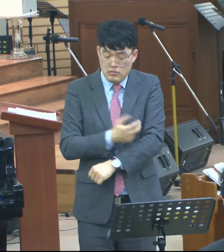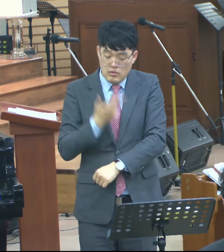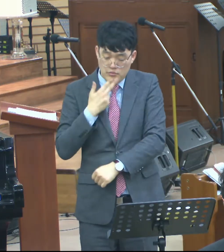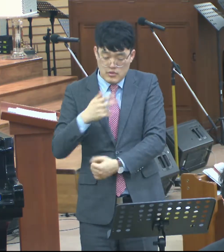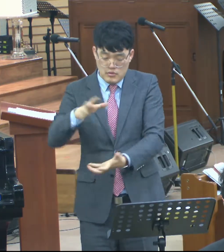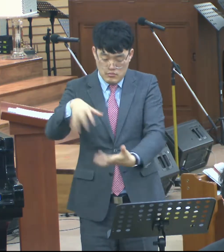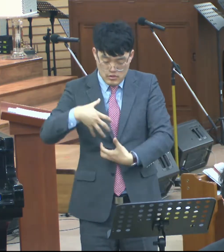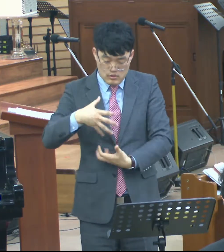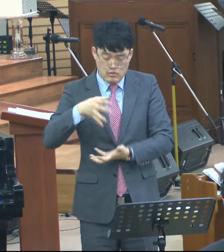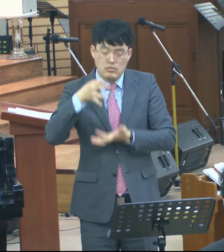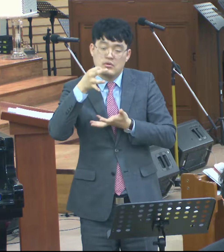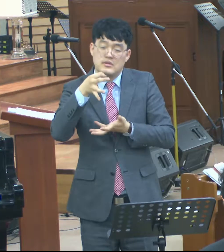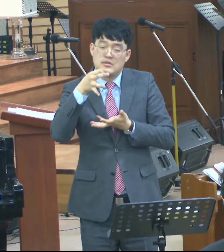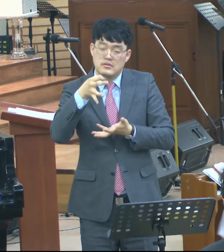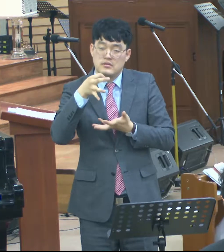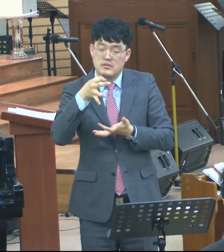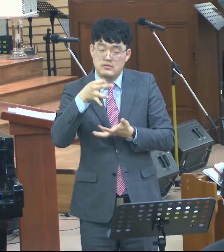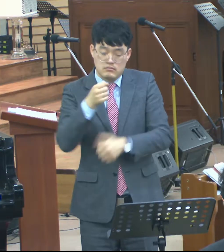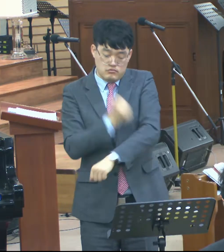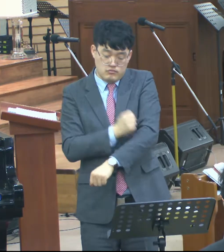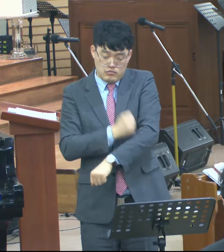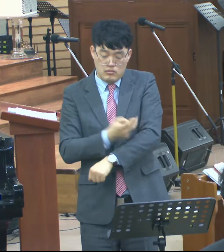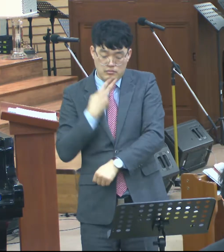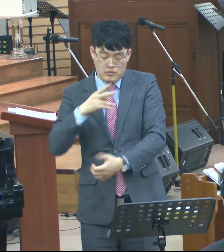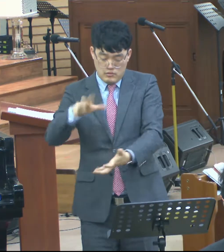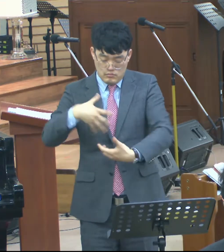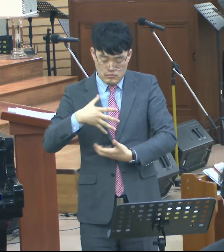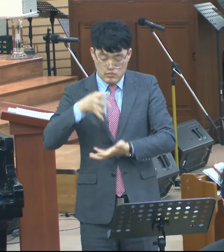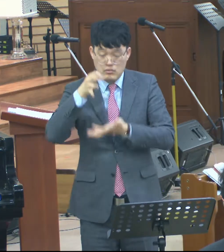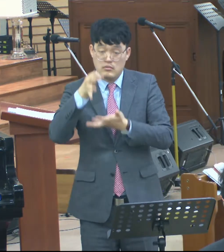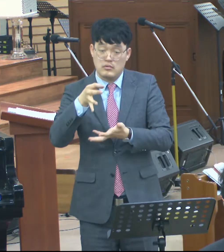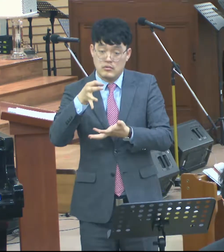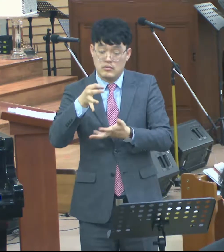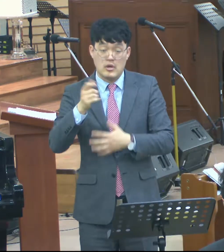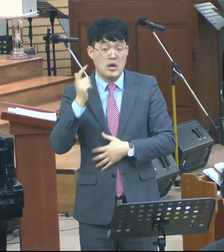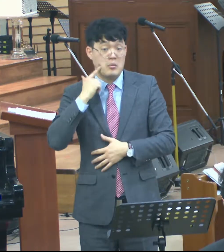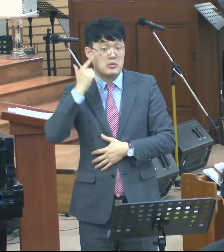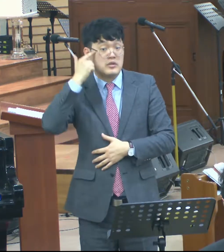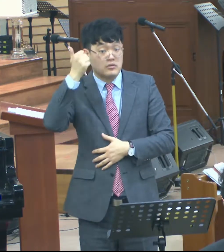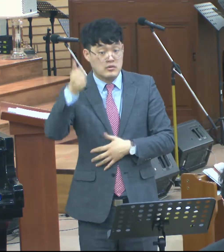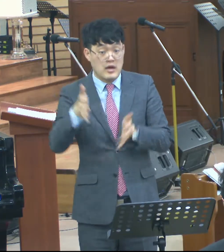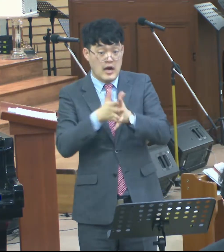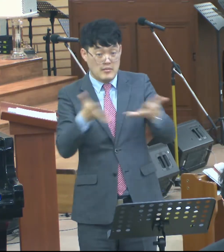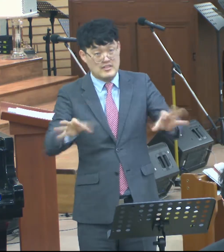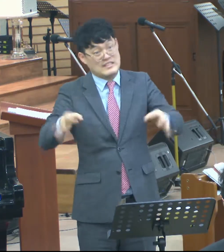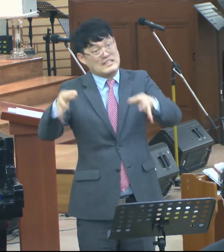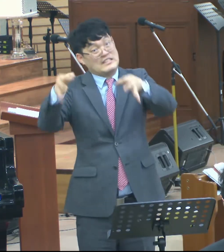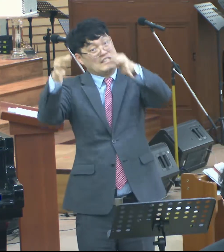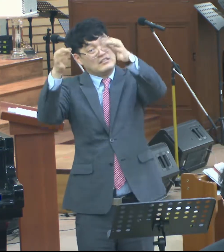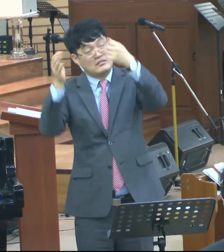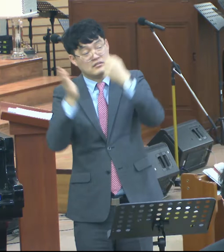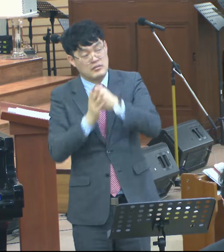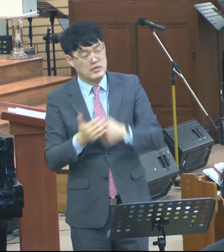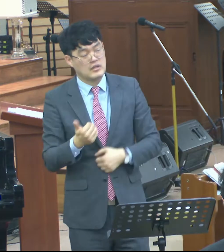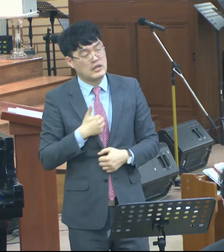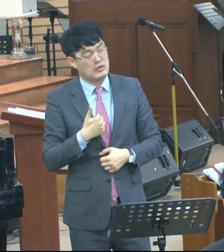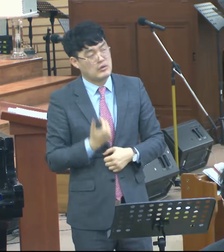일하지 않고 버는 소득이에요. 목사도요. 아파트 값이 너무 오르니까 집을 빨리 사놨으면